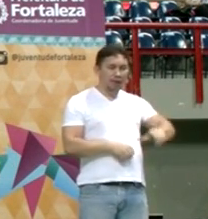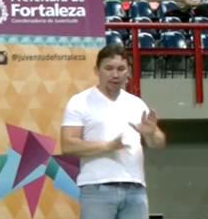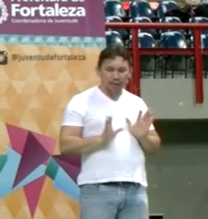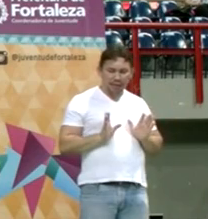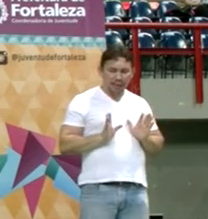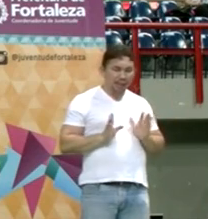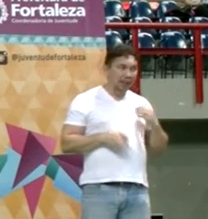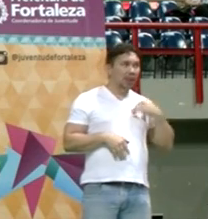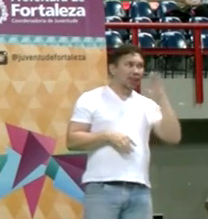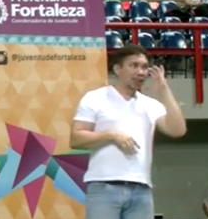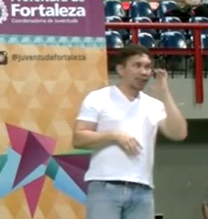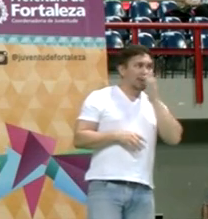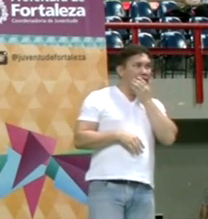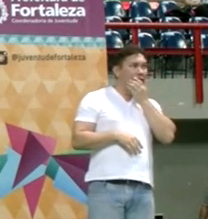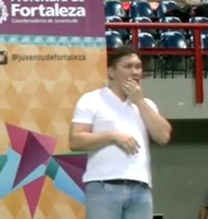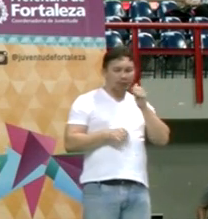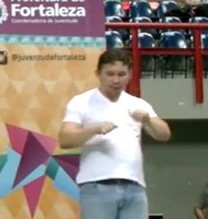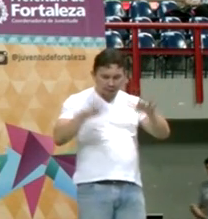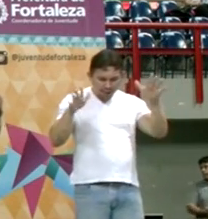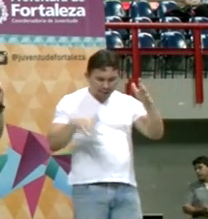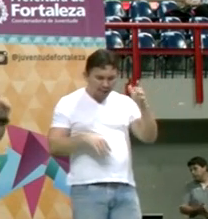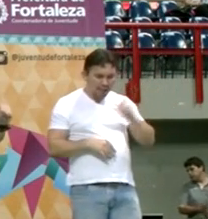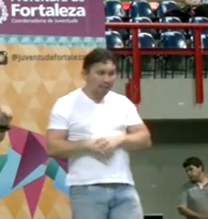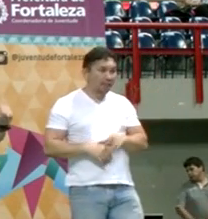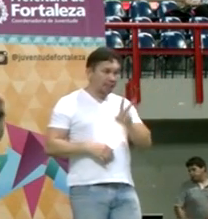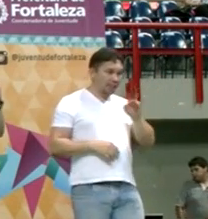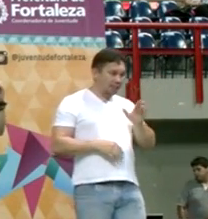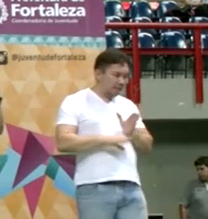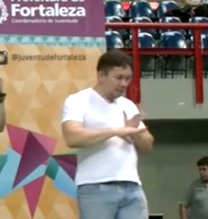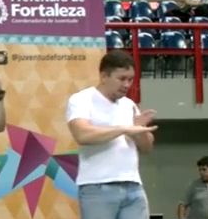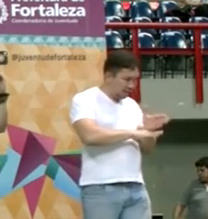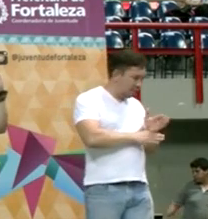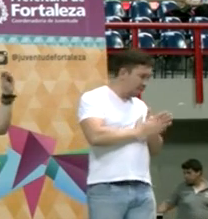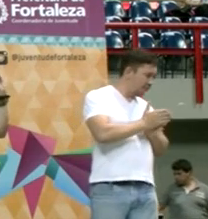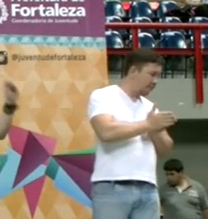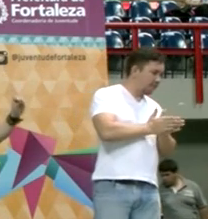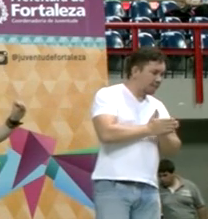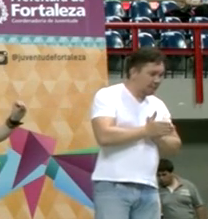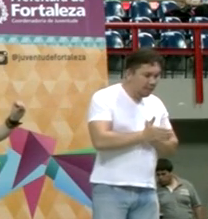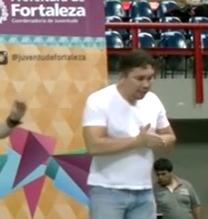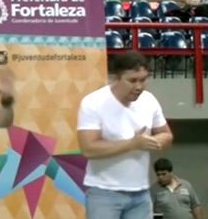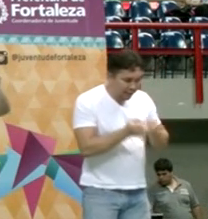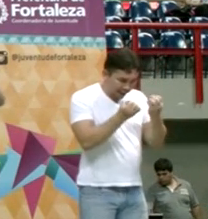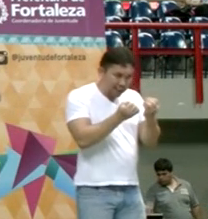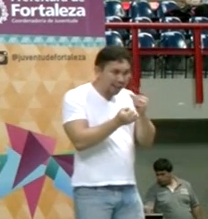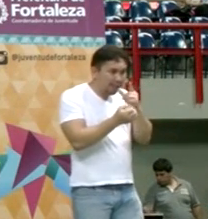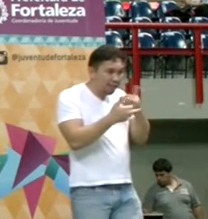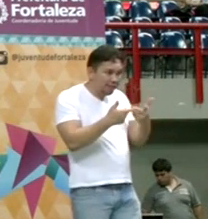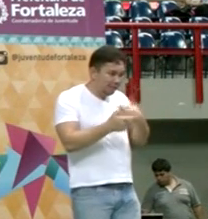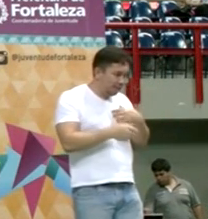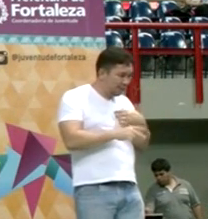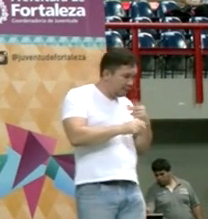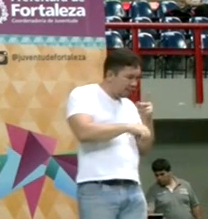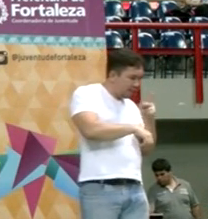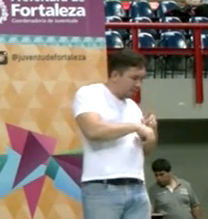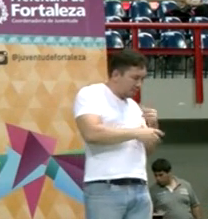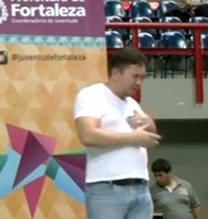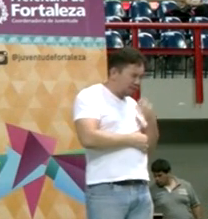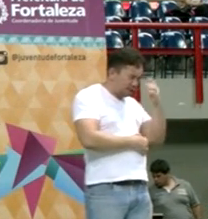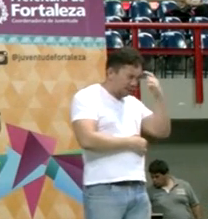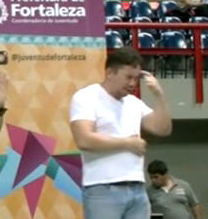eu queria fazer uma magia para conseguir alguma coisa, você vai lá e procura o do Rasputin e pelo vidro